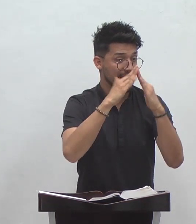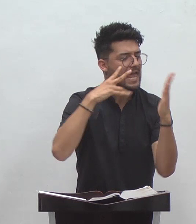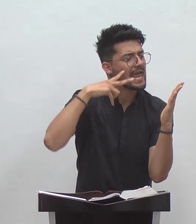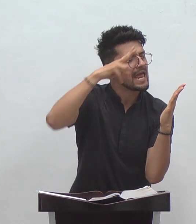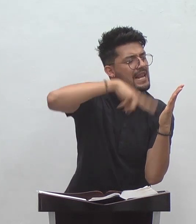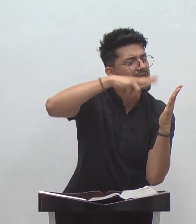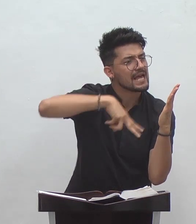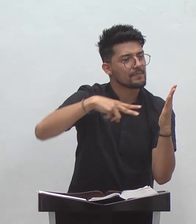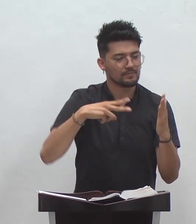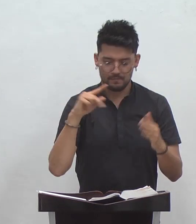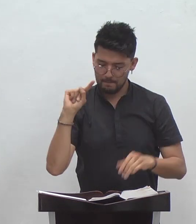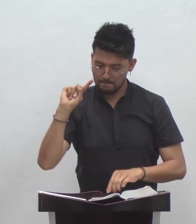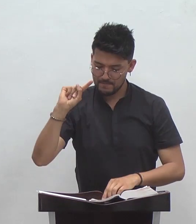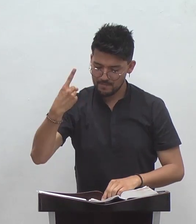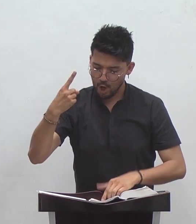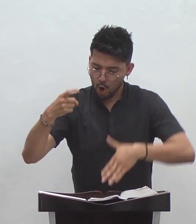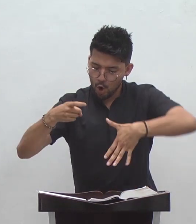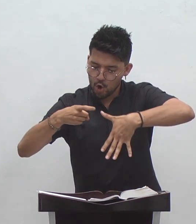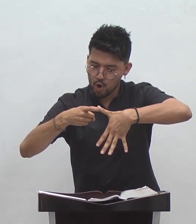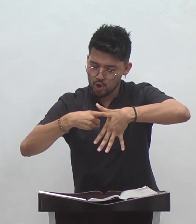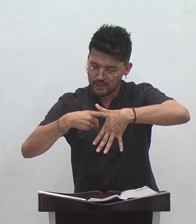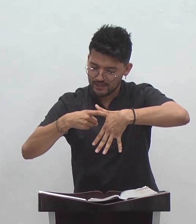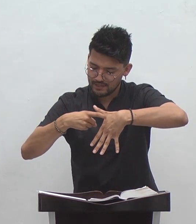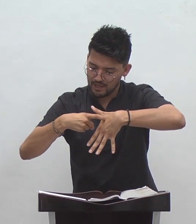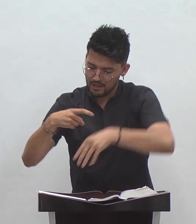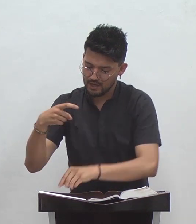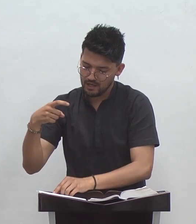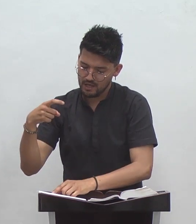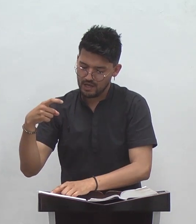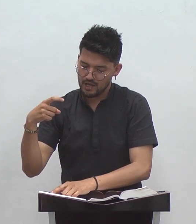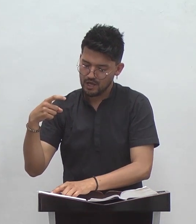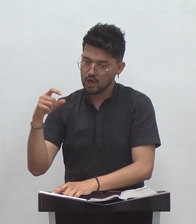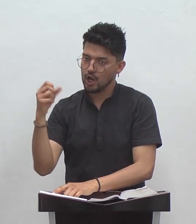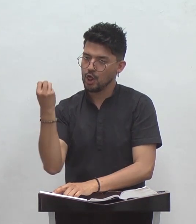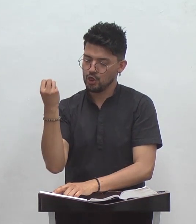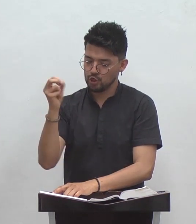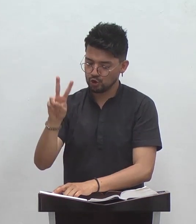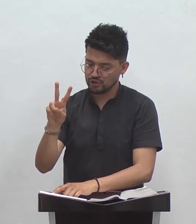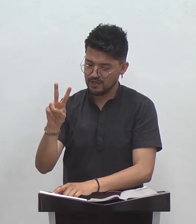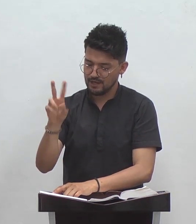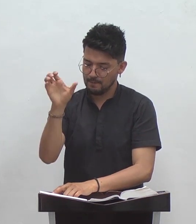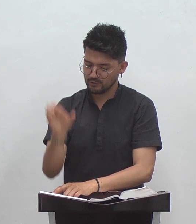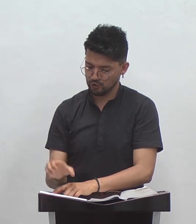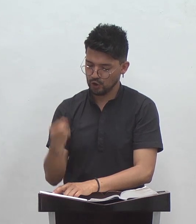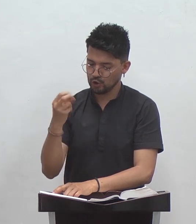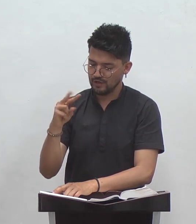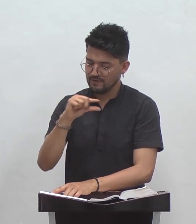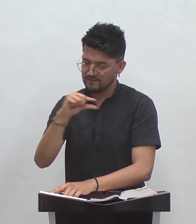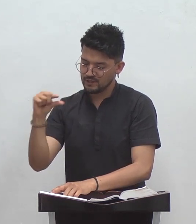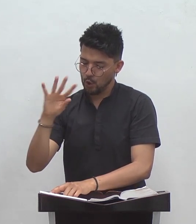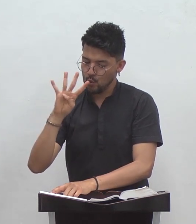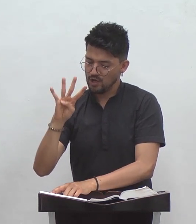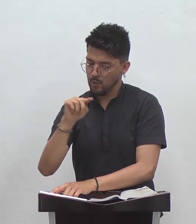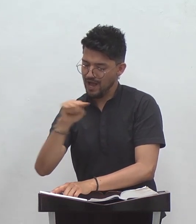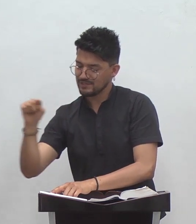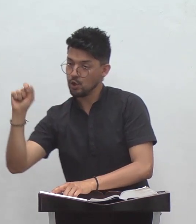obra. En su casa le voy a rogar que lea 1 Corintios 12, capítulo,